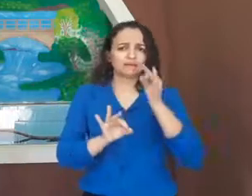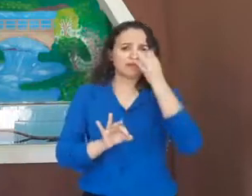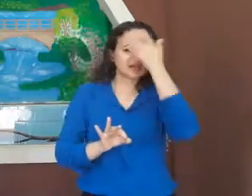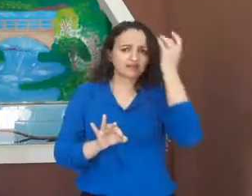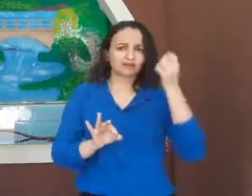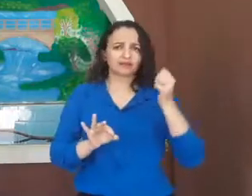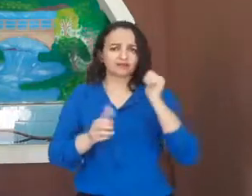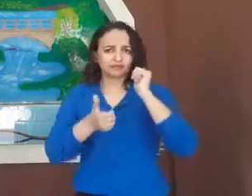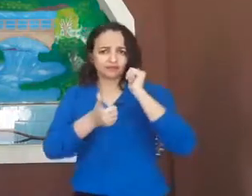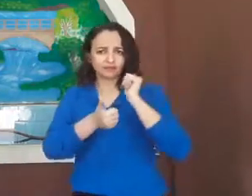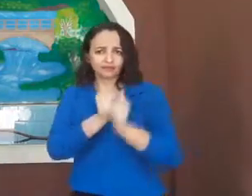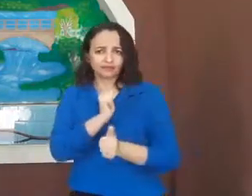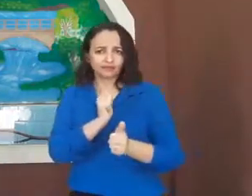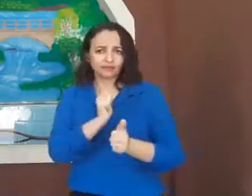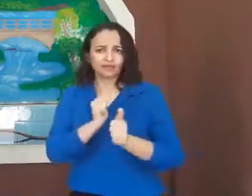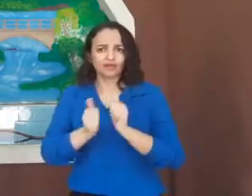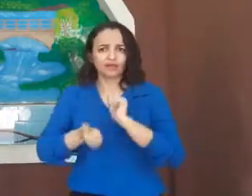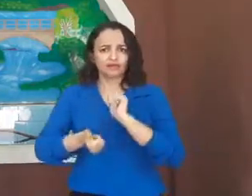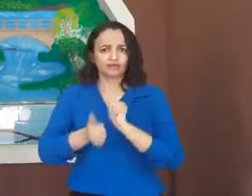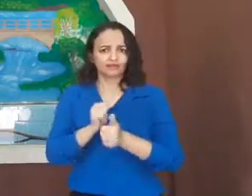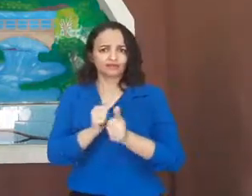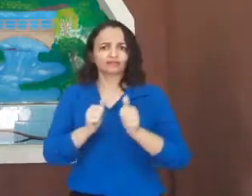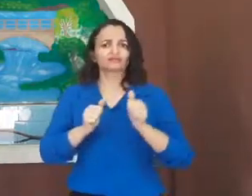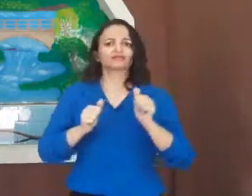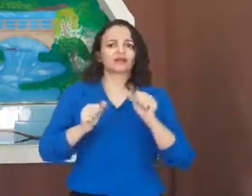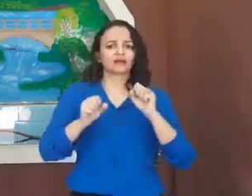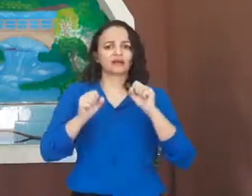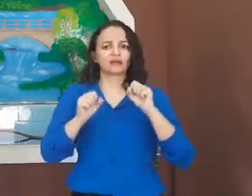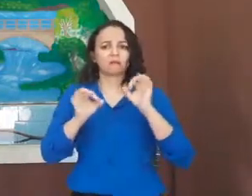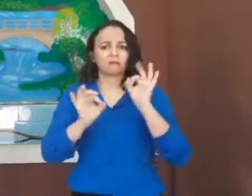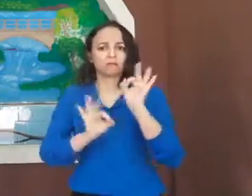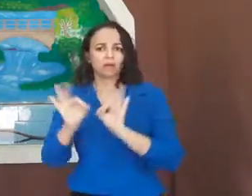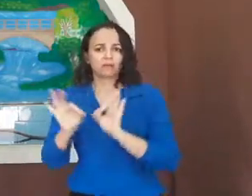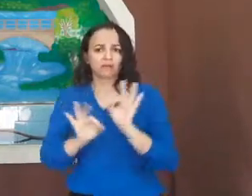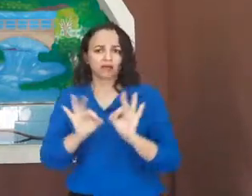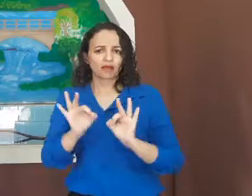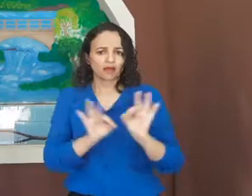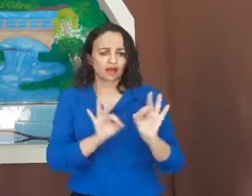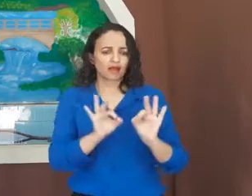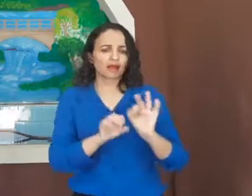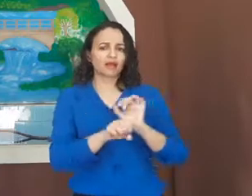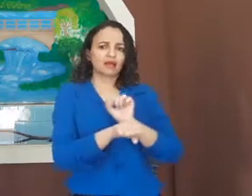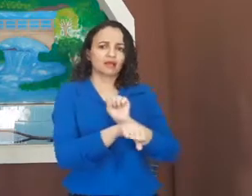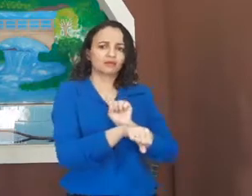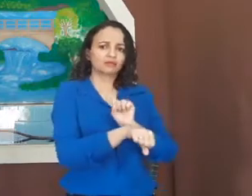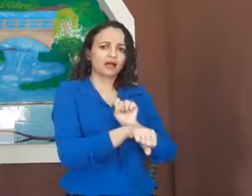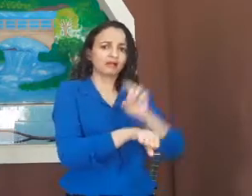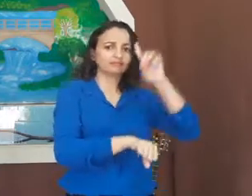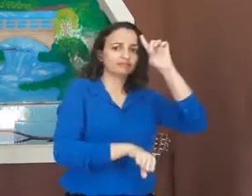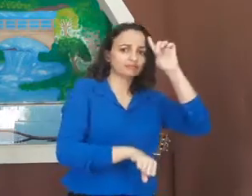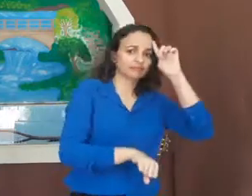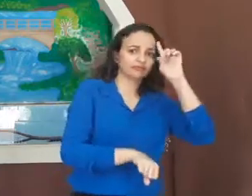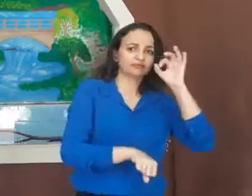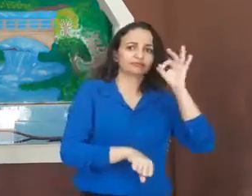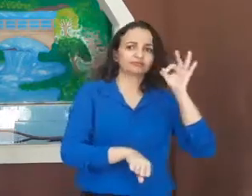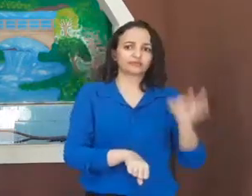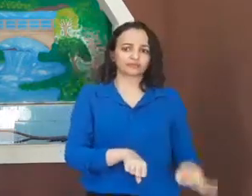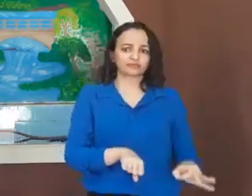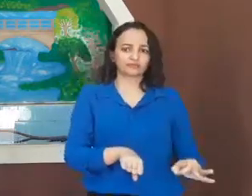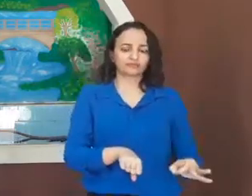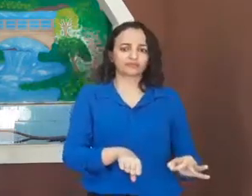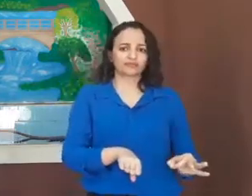esportista, nós vemos que eles têm uma espera para o dia certo